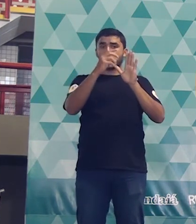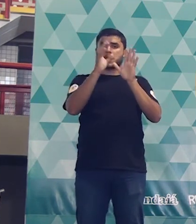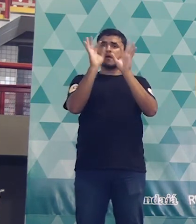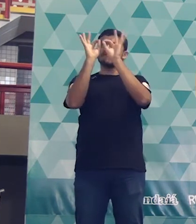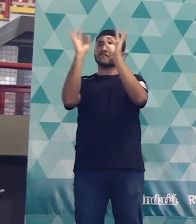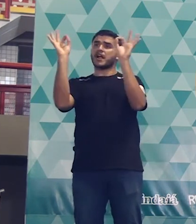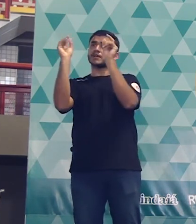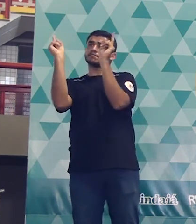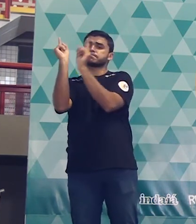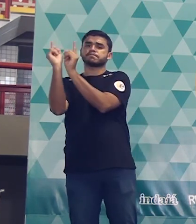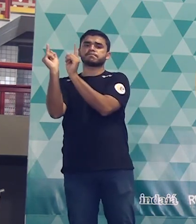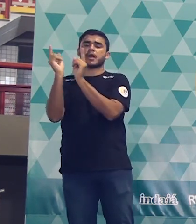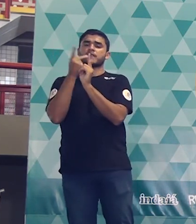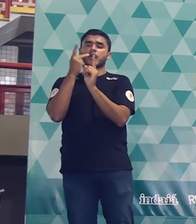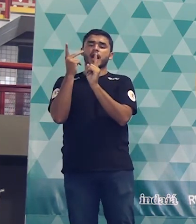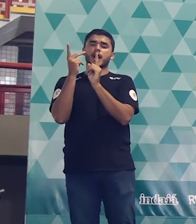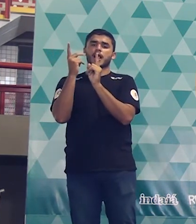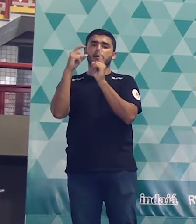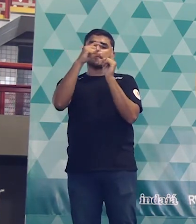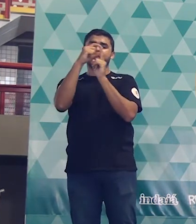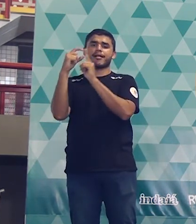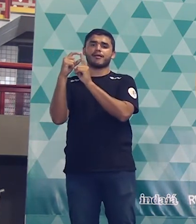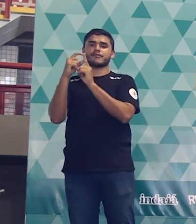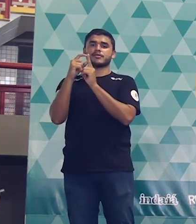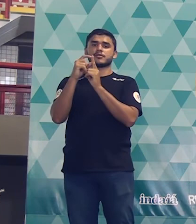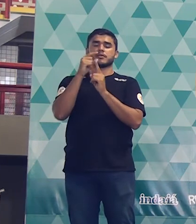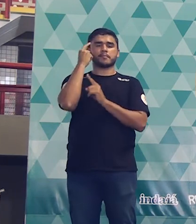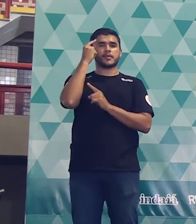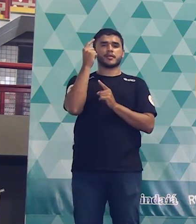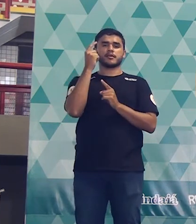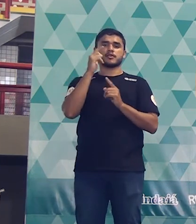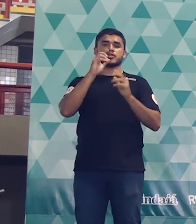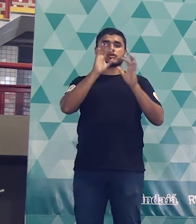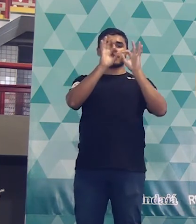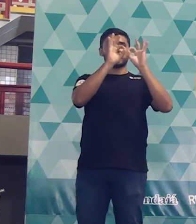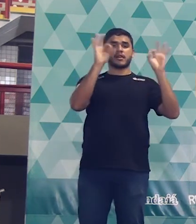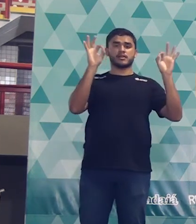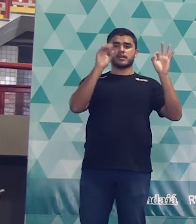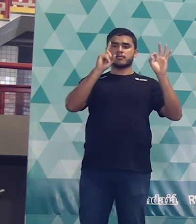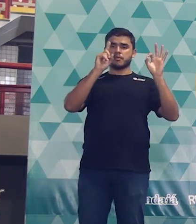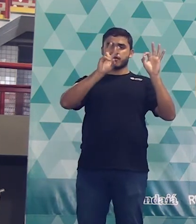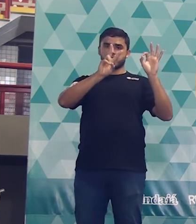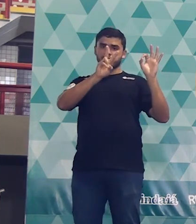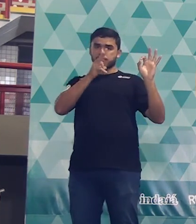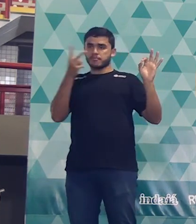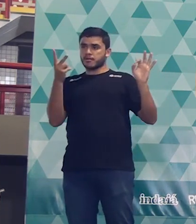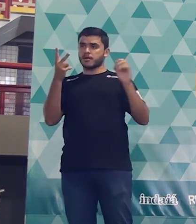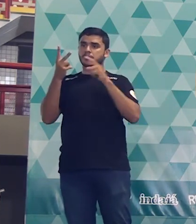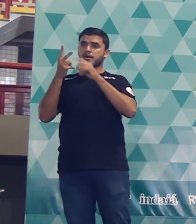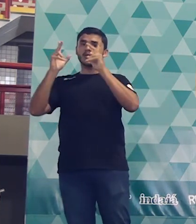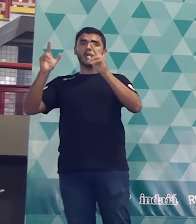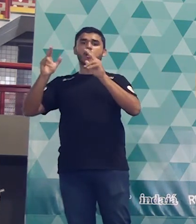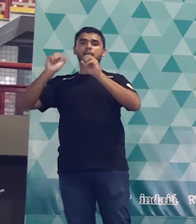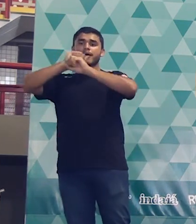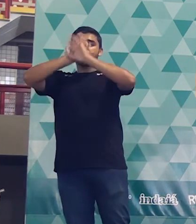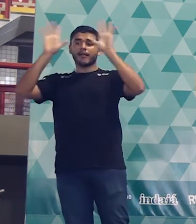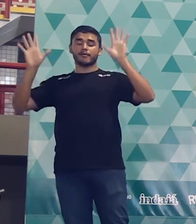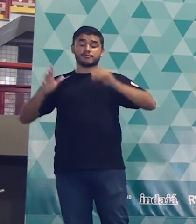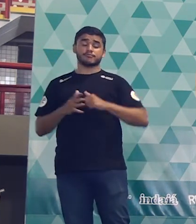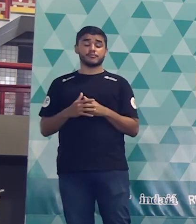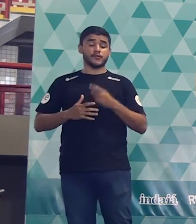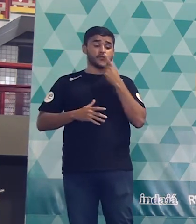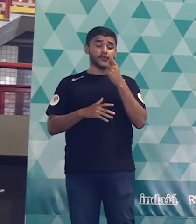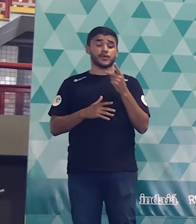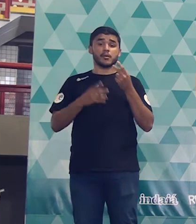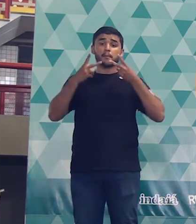paráfrase, isto é, dizer de outra maneira o que se leu. Resumindo, é aquilo que é latente, visível, que não